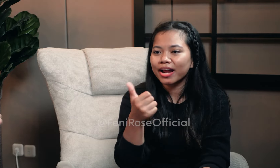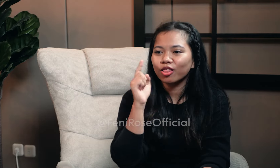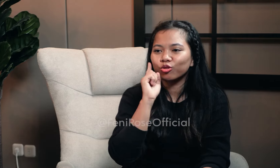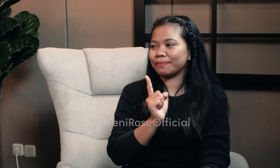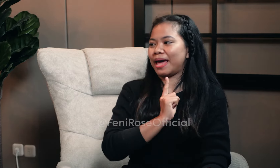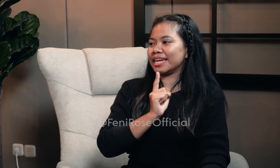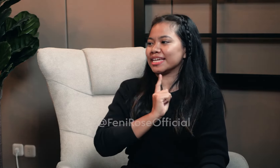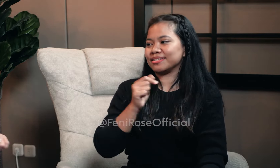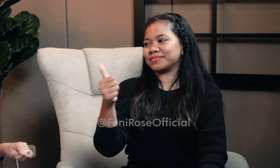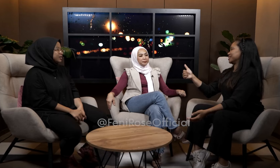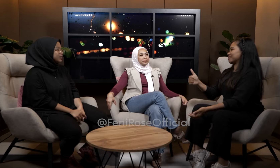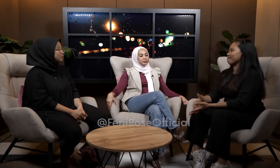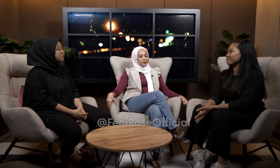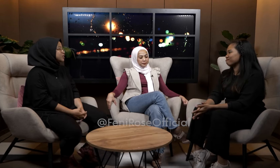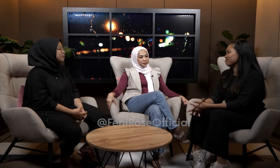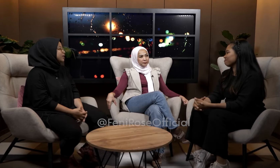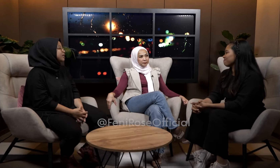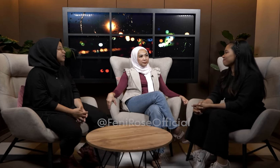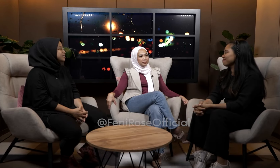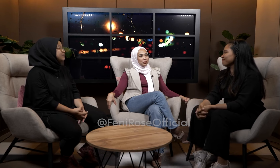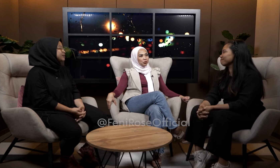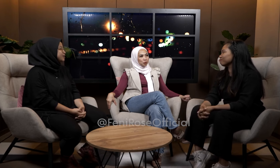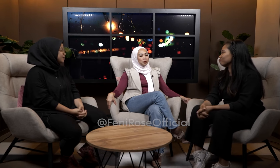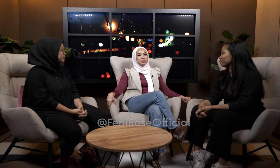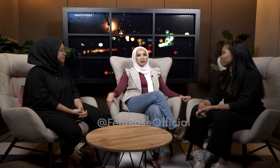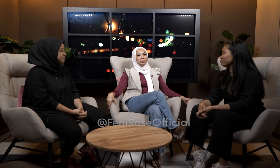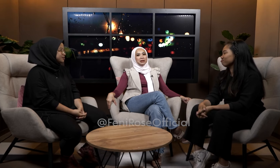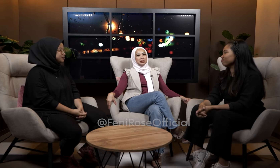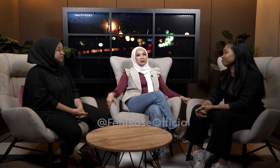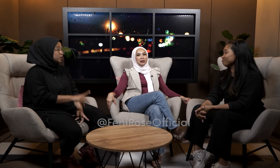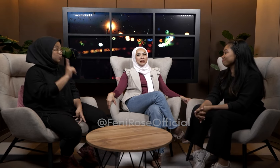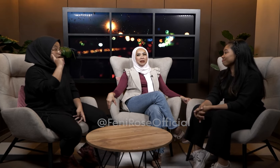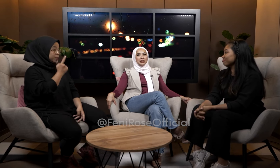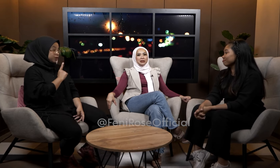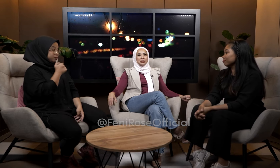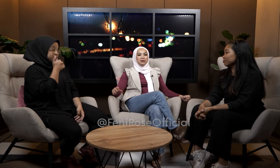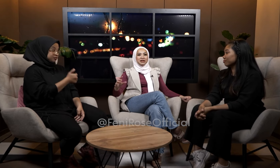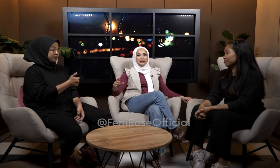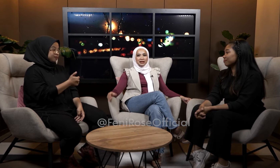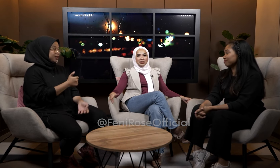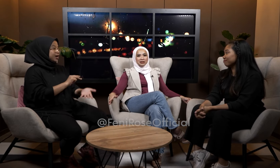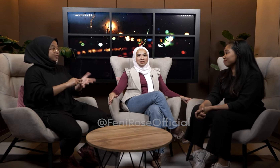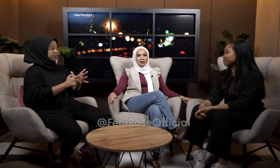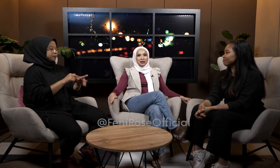bangetting artinya tuli bisa mandiri seperti itu Tuli bisa mandiri Nah jadi fasilitas